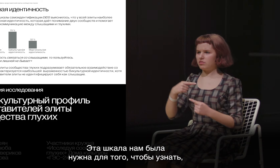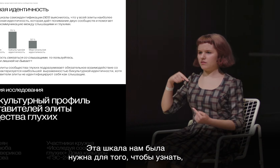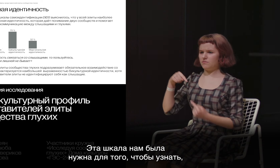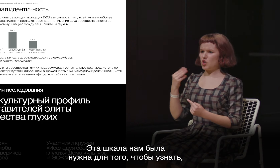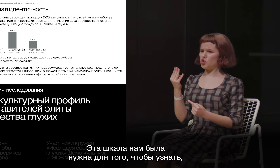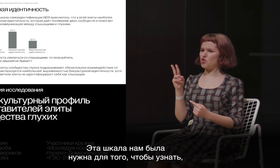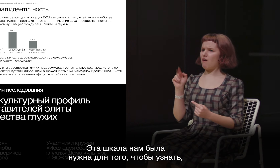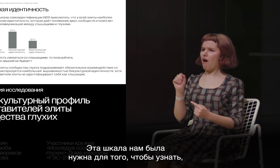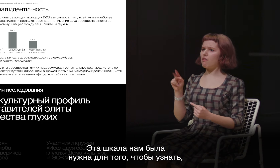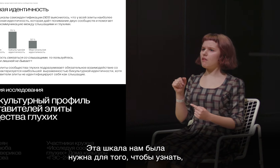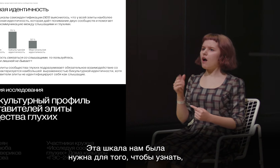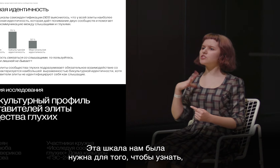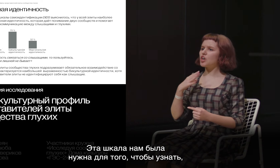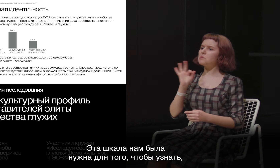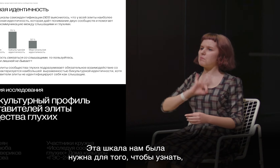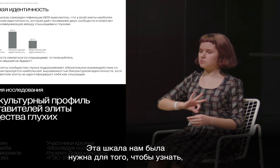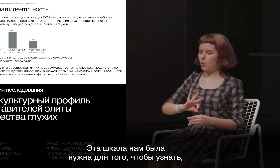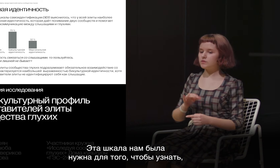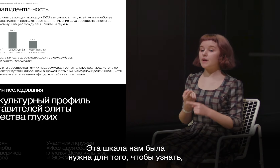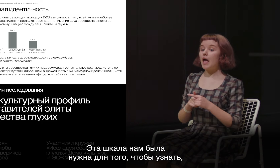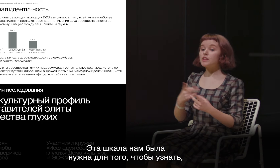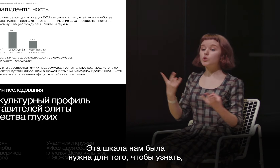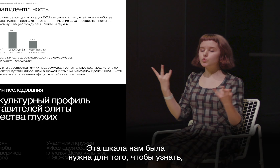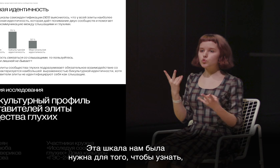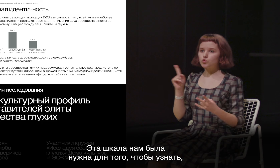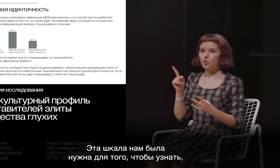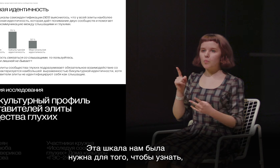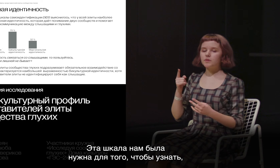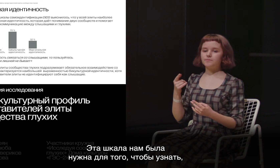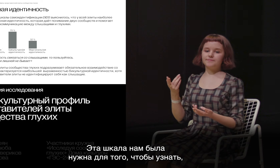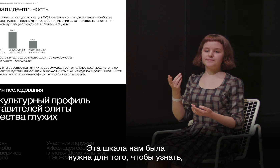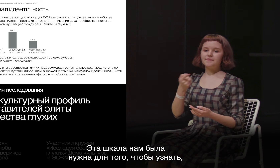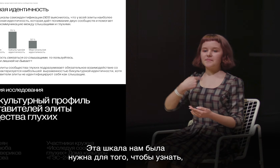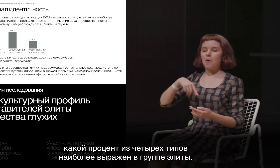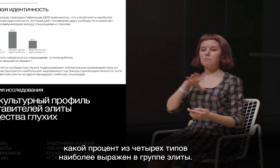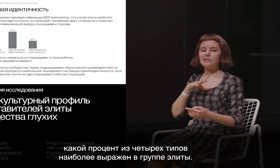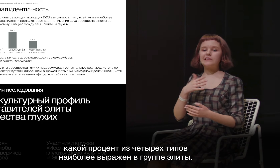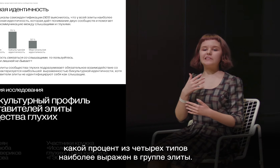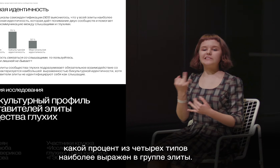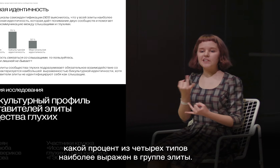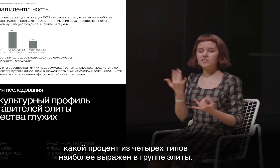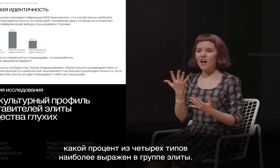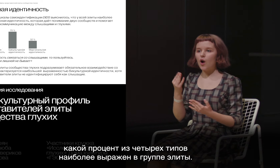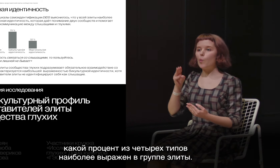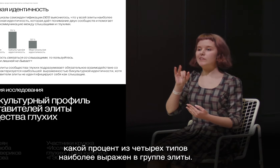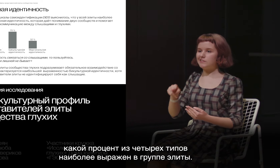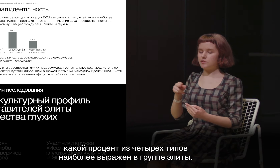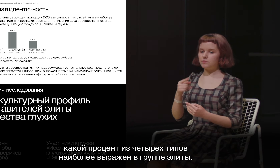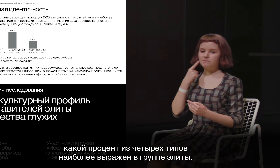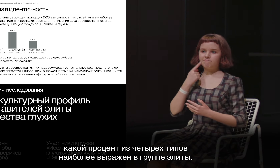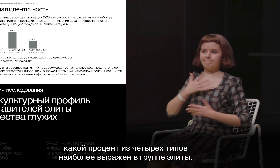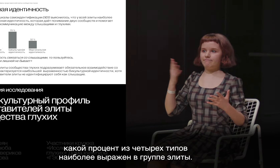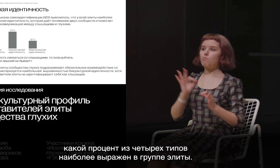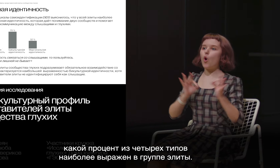момент. Это вообще, зачем вообще эта шкала нужна? Эта шкала нужна для того, чтобы нам было интересно и было понятно,